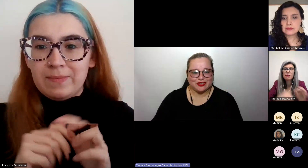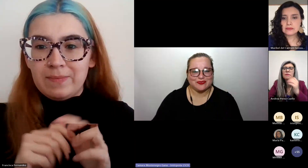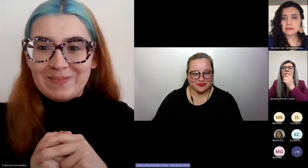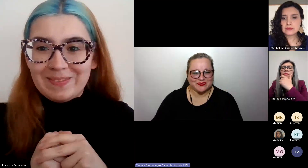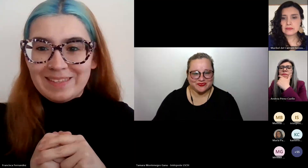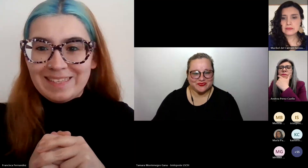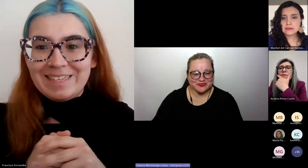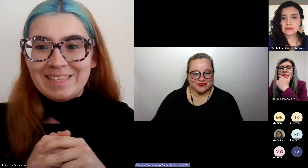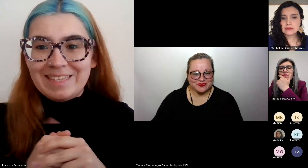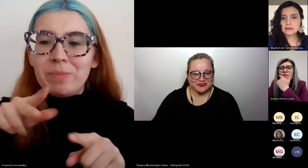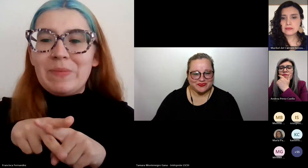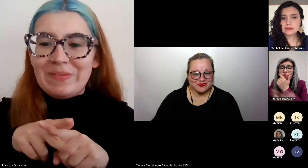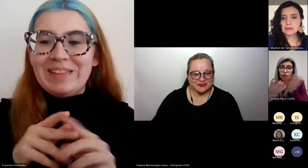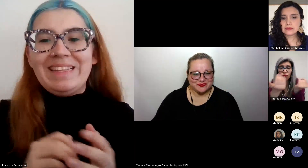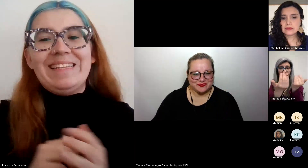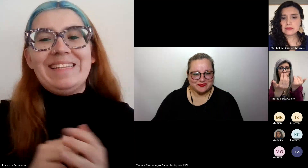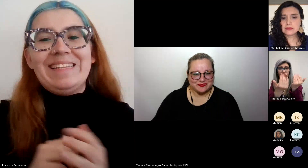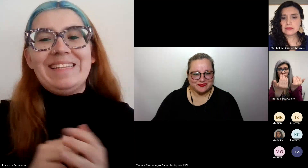Perfecto.